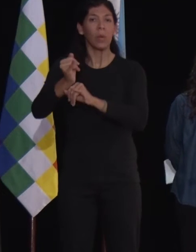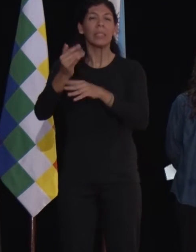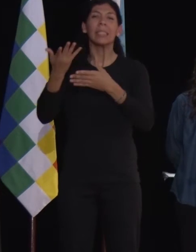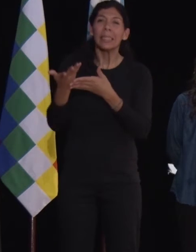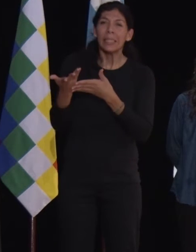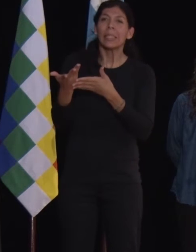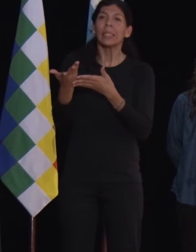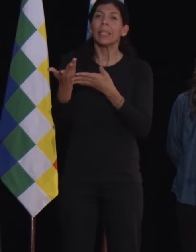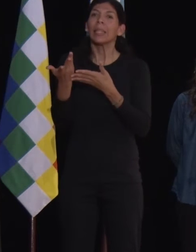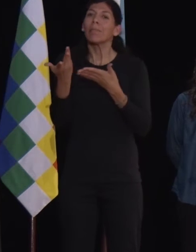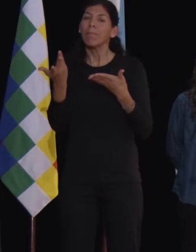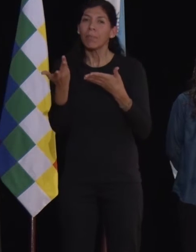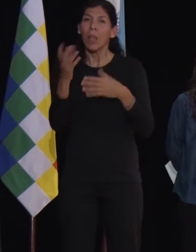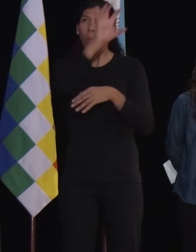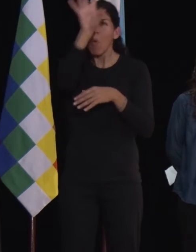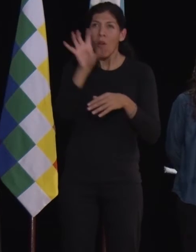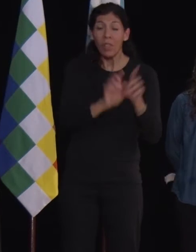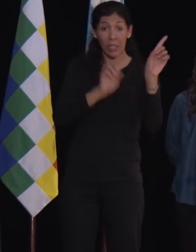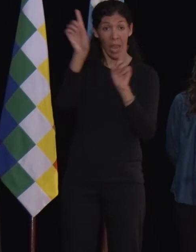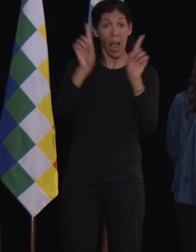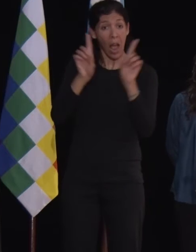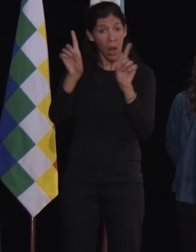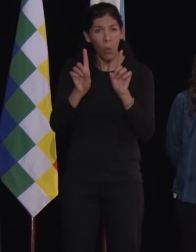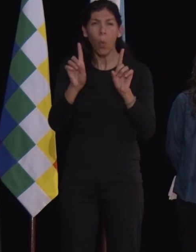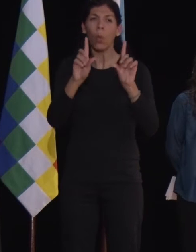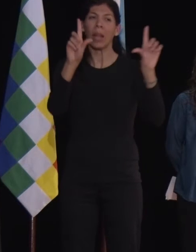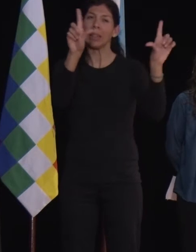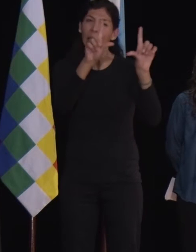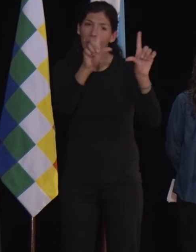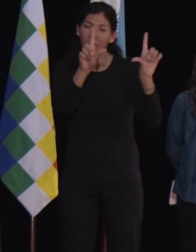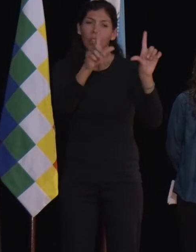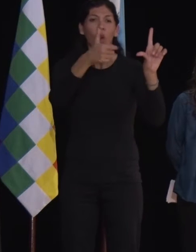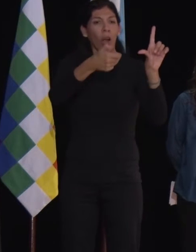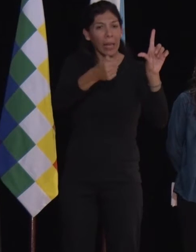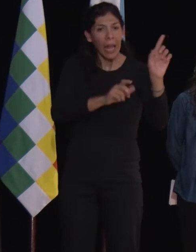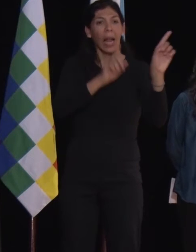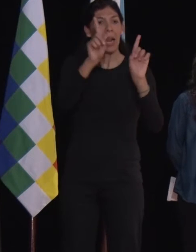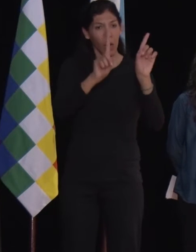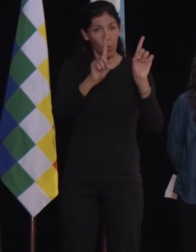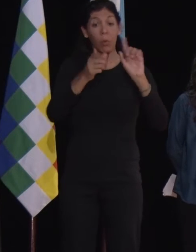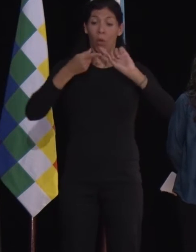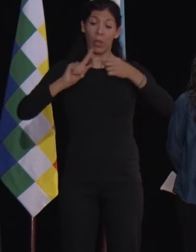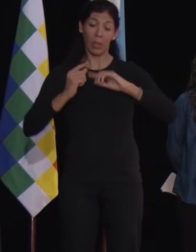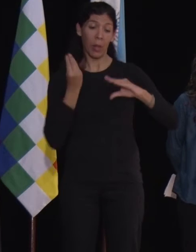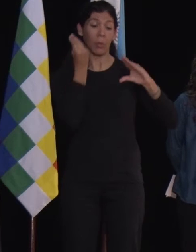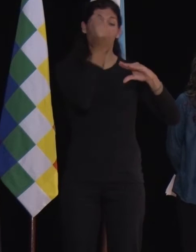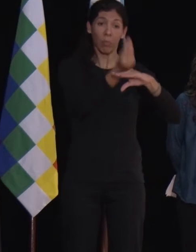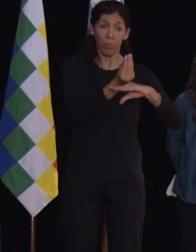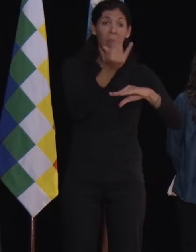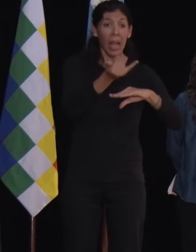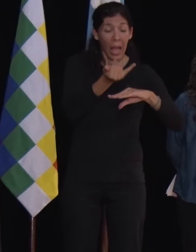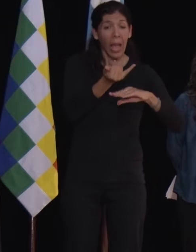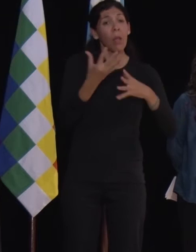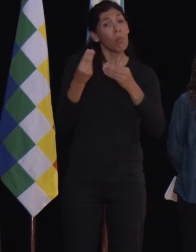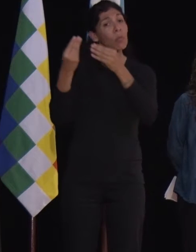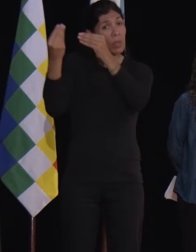casos en algunos rincones de la provincia donde algún medio televisivo ha puesto un intérprete muchas veces